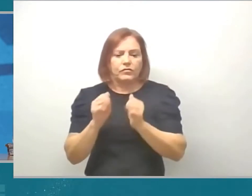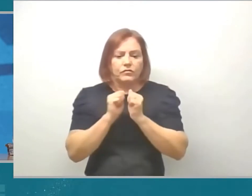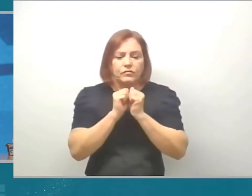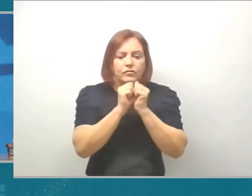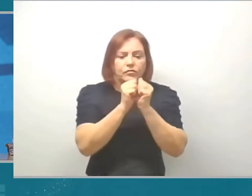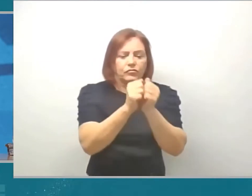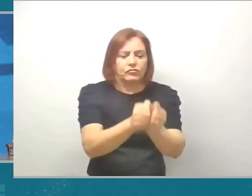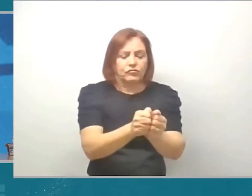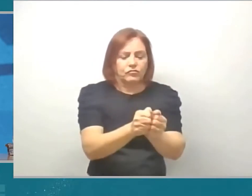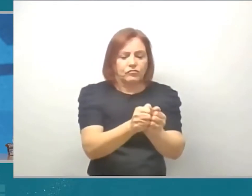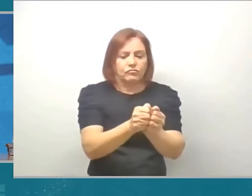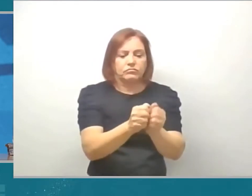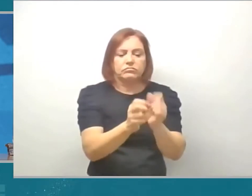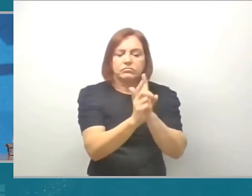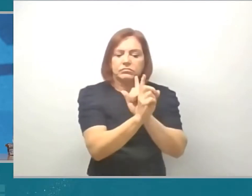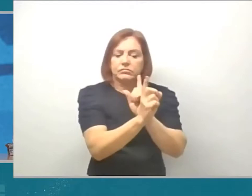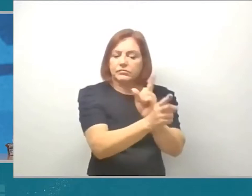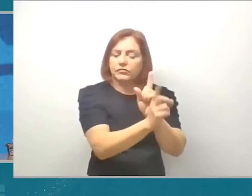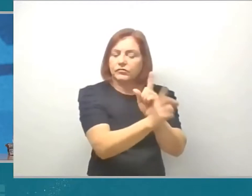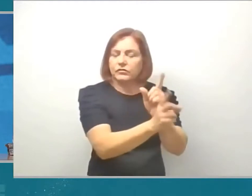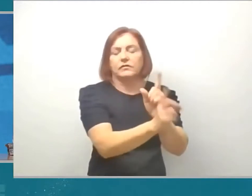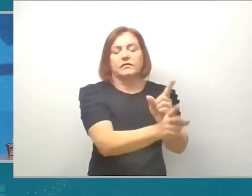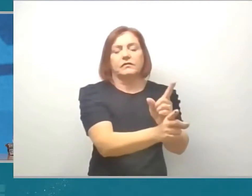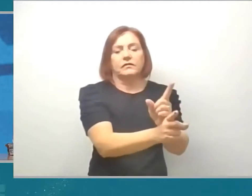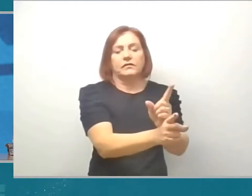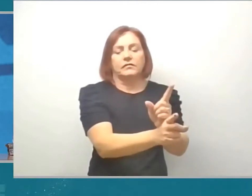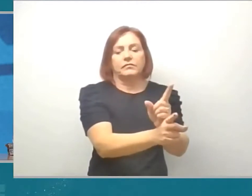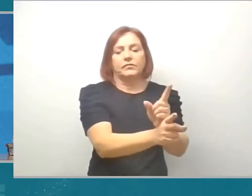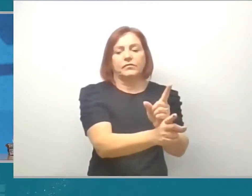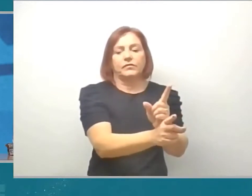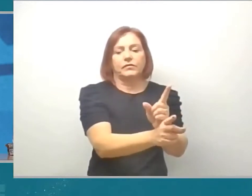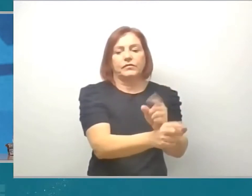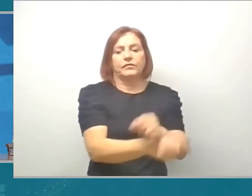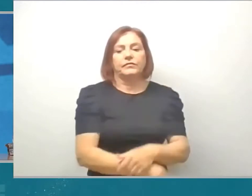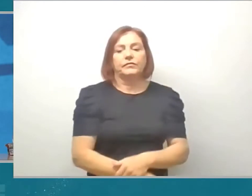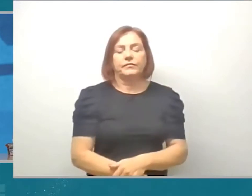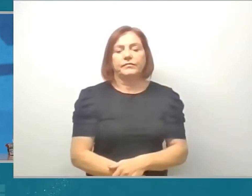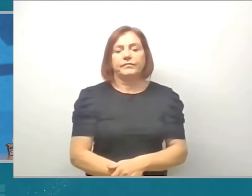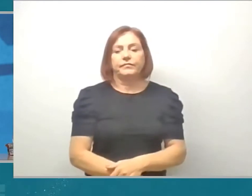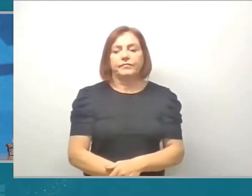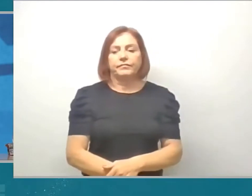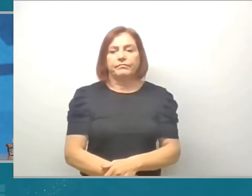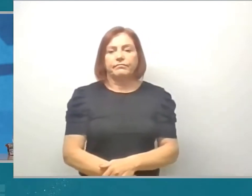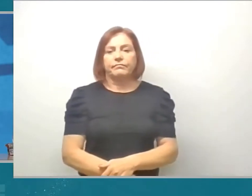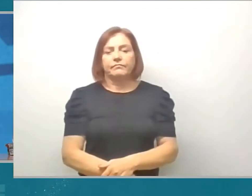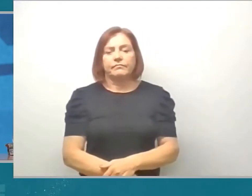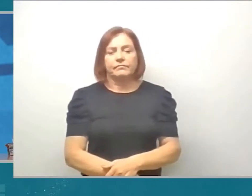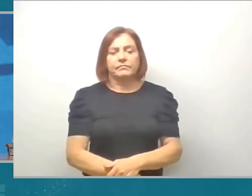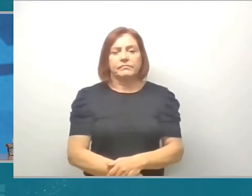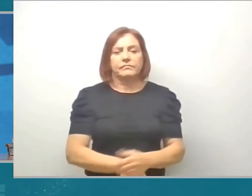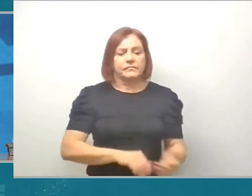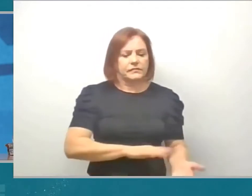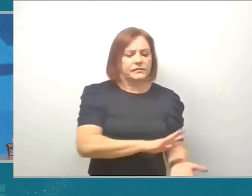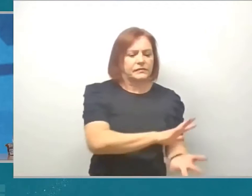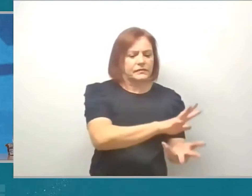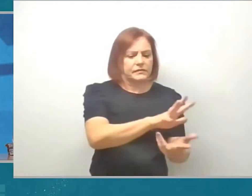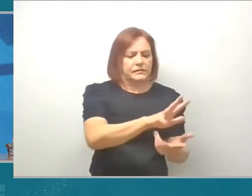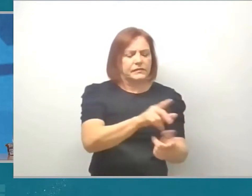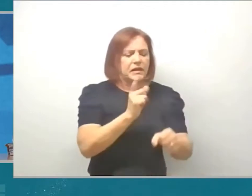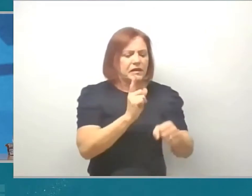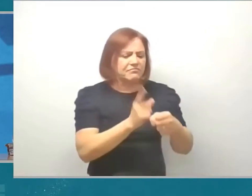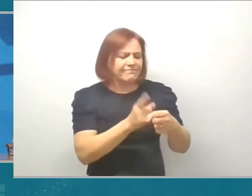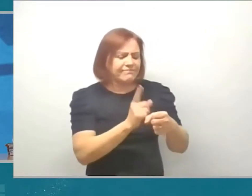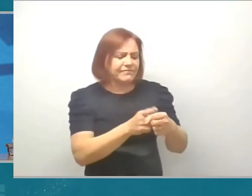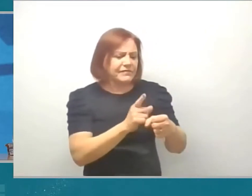Jesus já tinha seus discípulos, foi Jesus com seus discípulos para a terra da Judeia, ali permaneceu